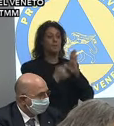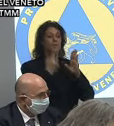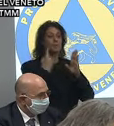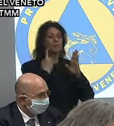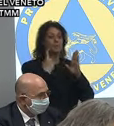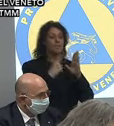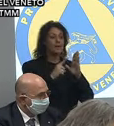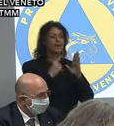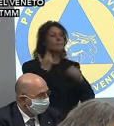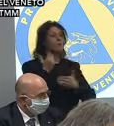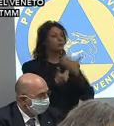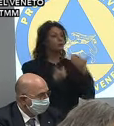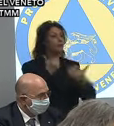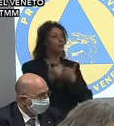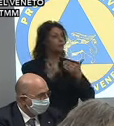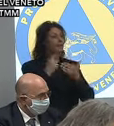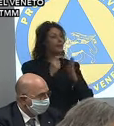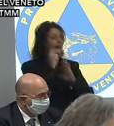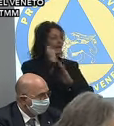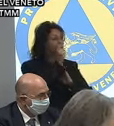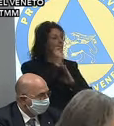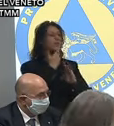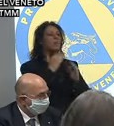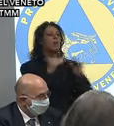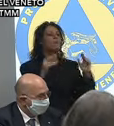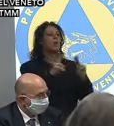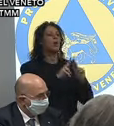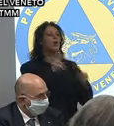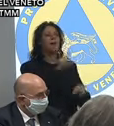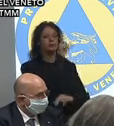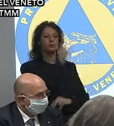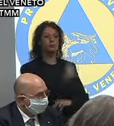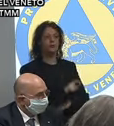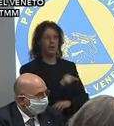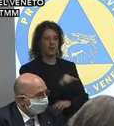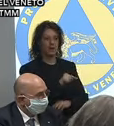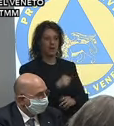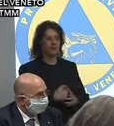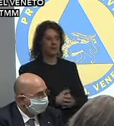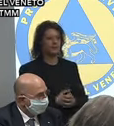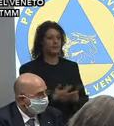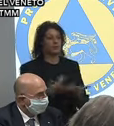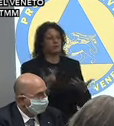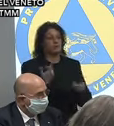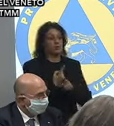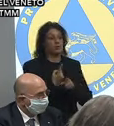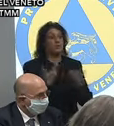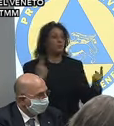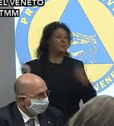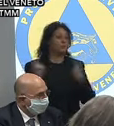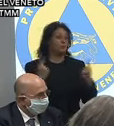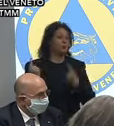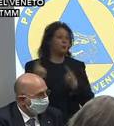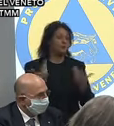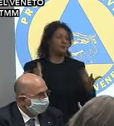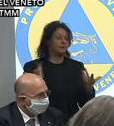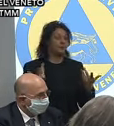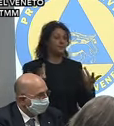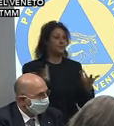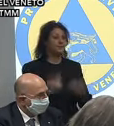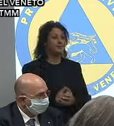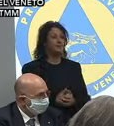procedure da rispettare a livello nazionale. Ovviamente bisognerà un po' discutere, insomma, scusate, io non sono un clinico, ma